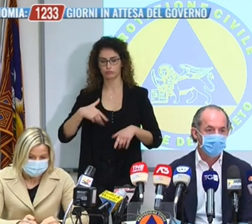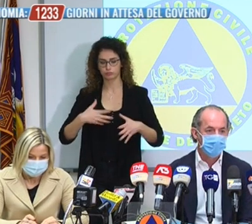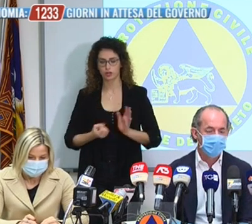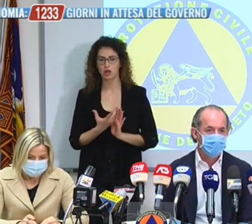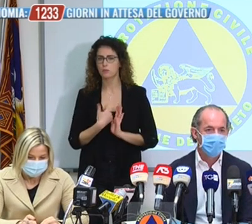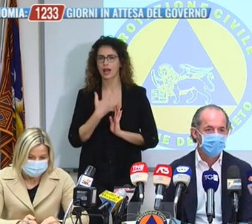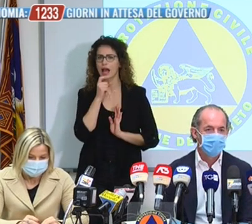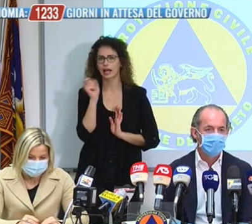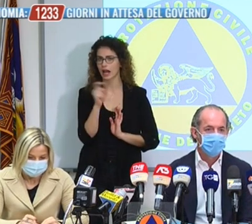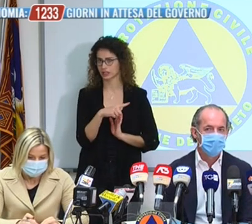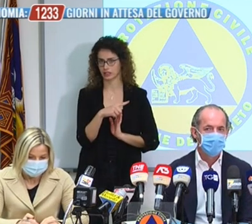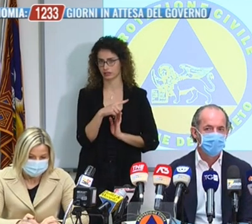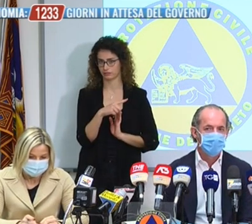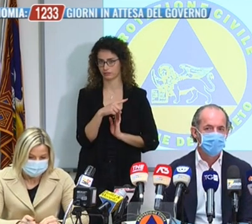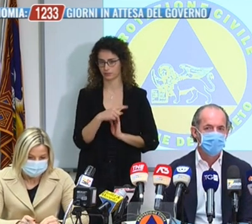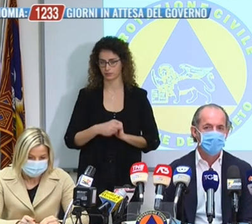costa nulla,